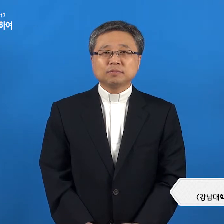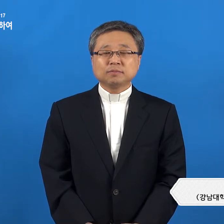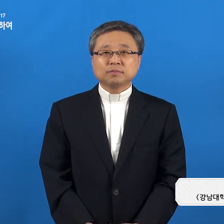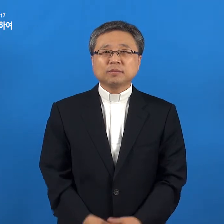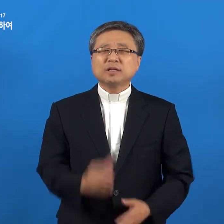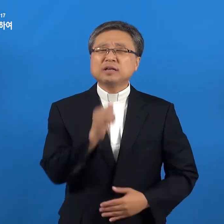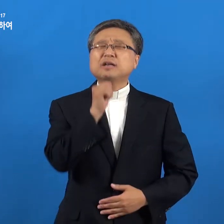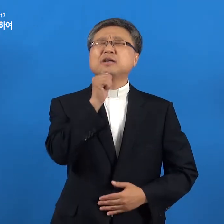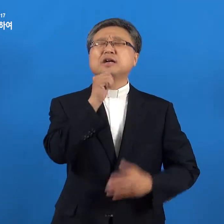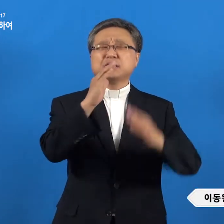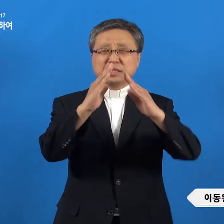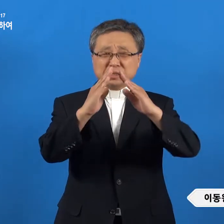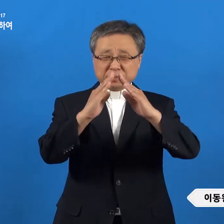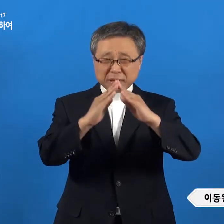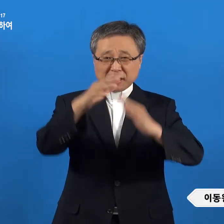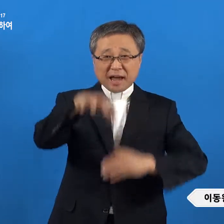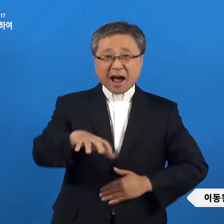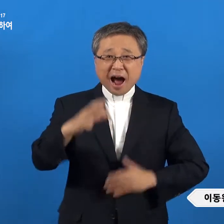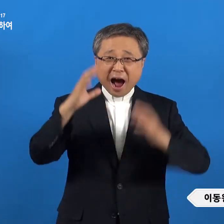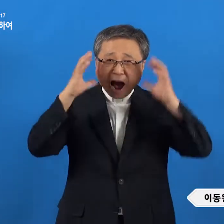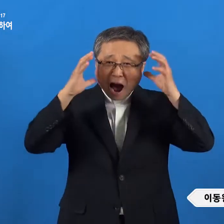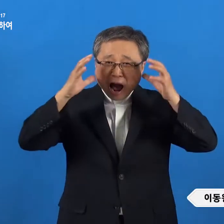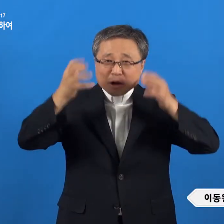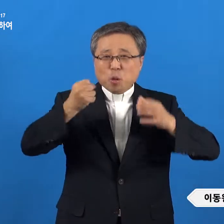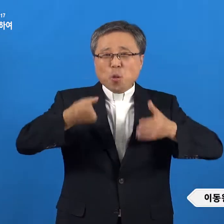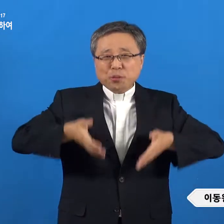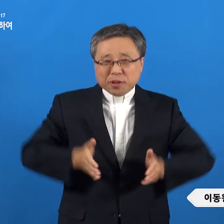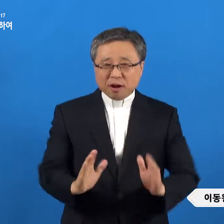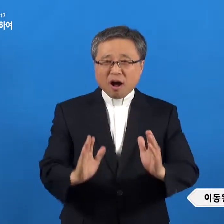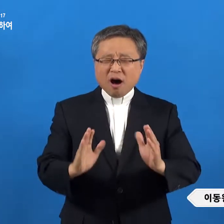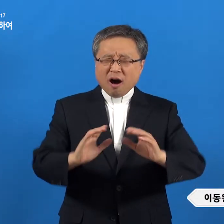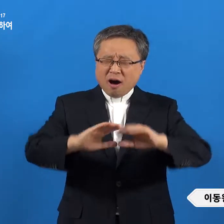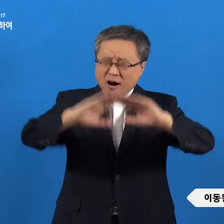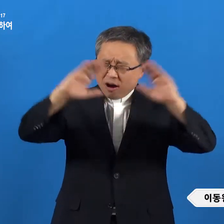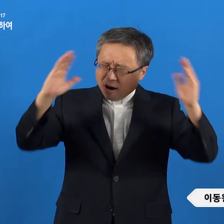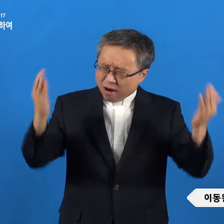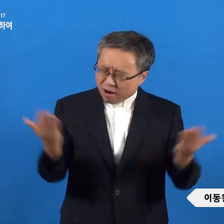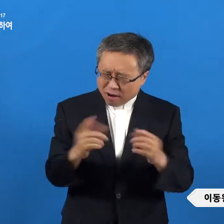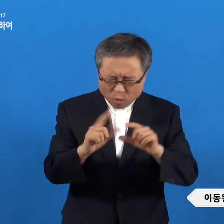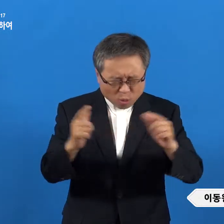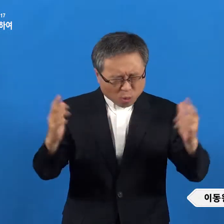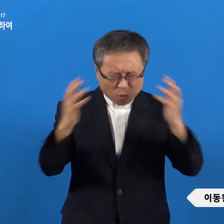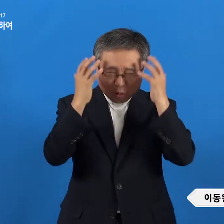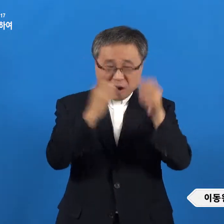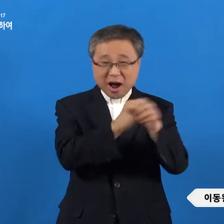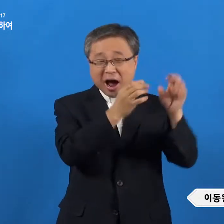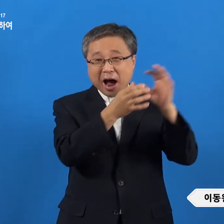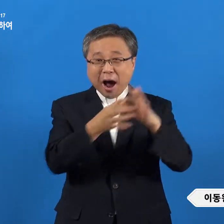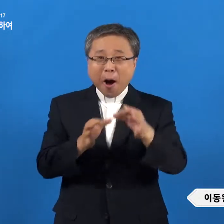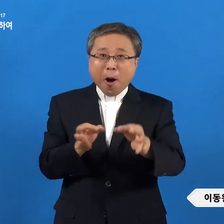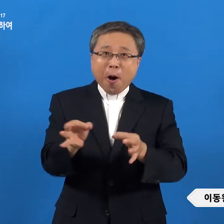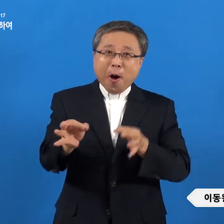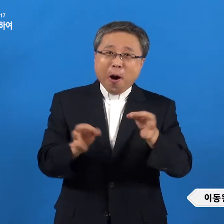가난한 집에 아이로 태어나 온갖 고생을 하면서 세일스로 성공한 사람이